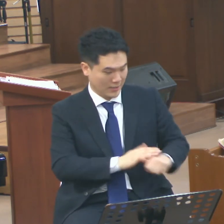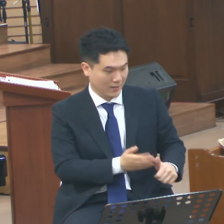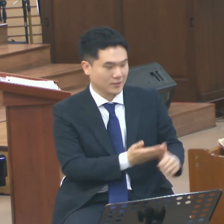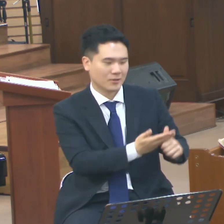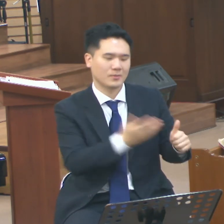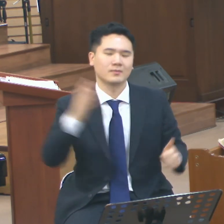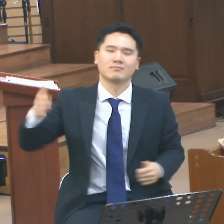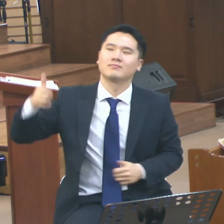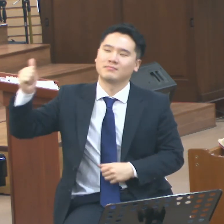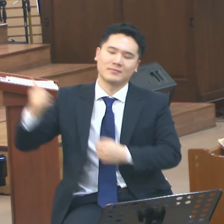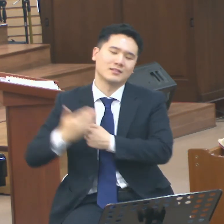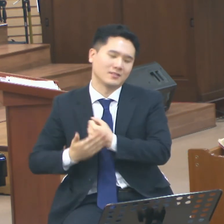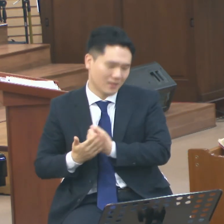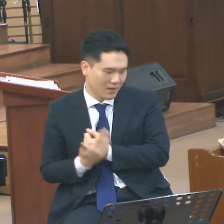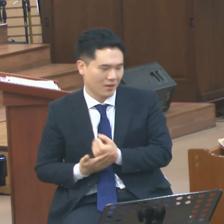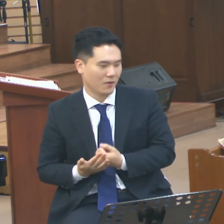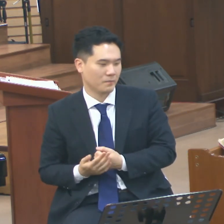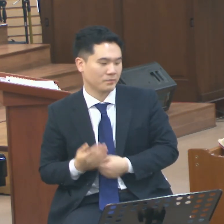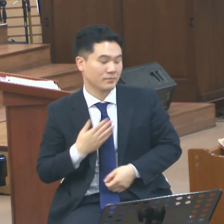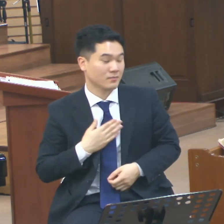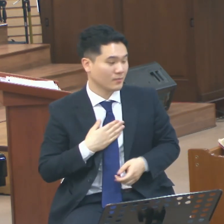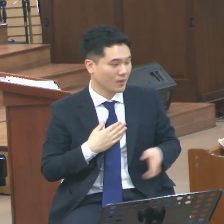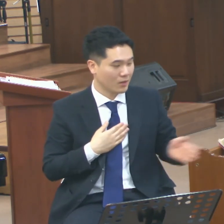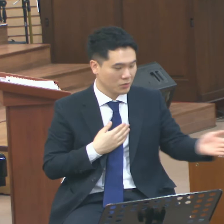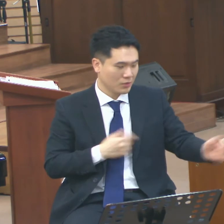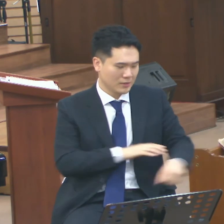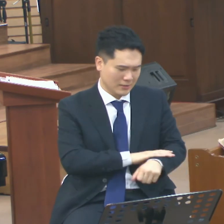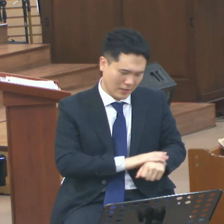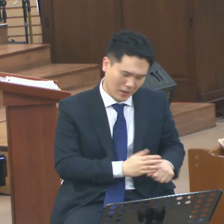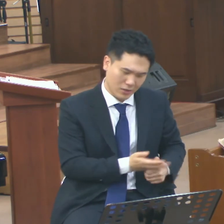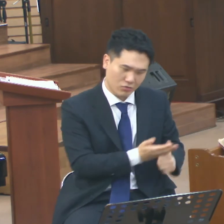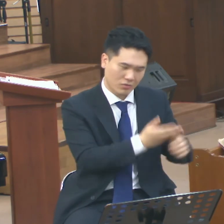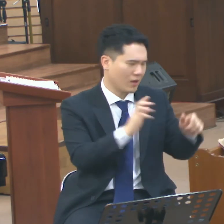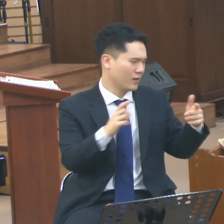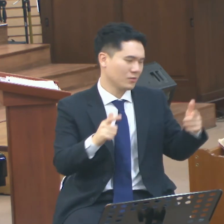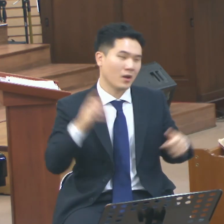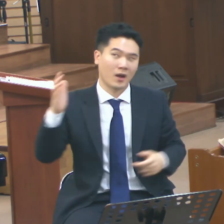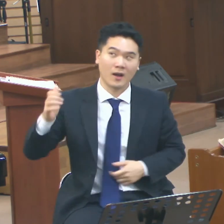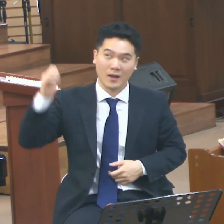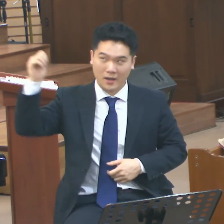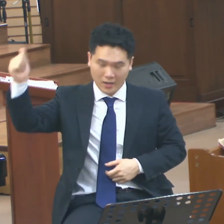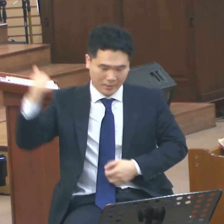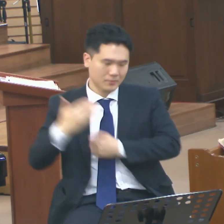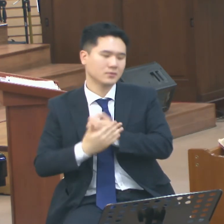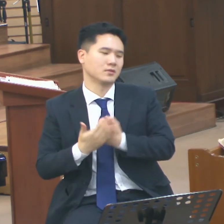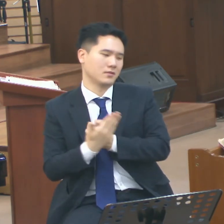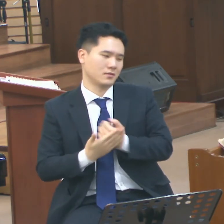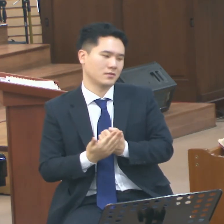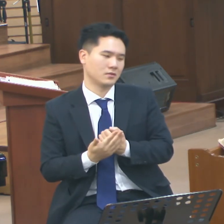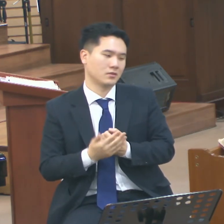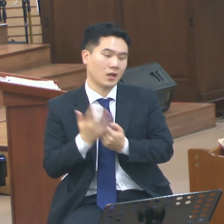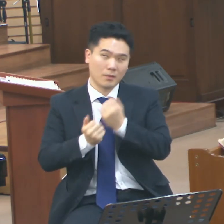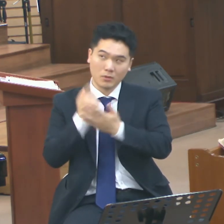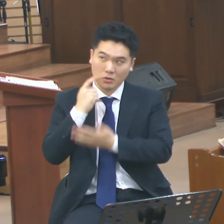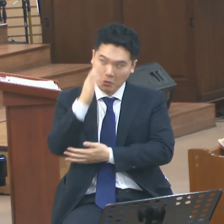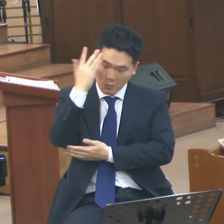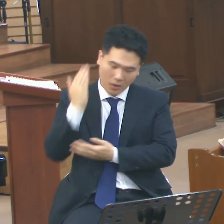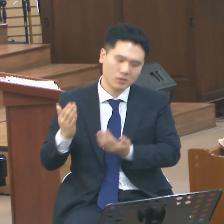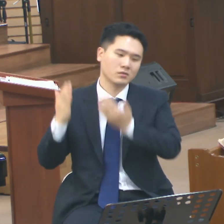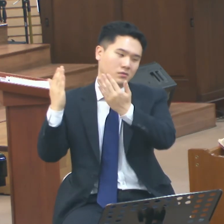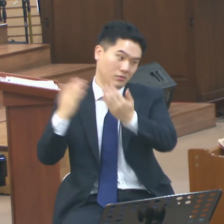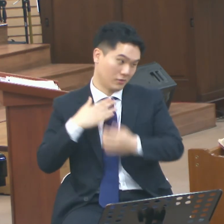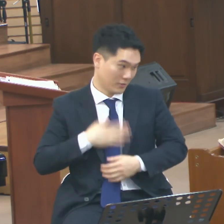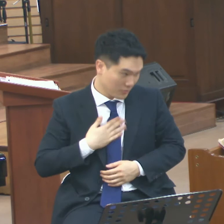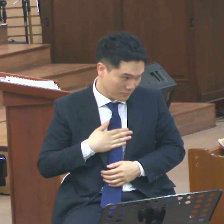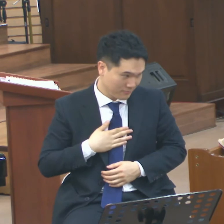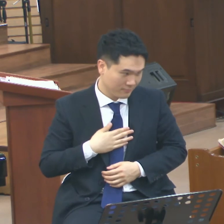잘하고 싶었는데 하나님의 은혜로 너희들이 잘 자라줬어. 하나님께 영광을 올려드려. 그러면 섭섭한